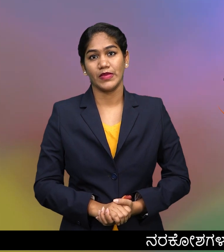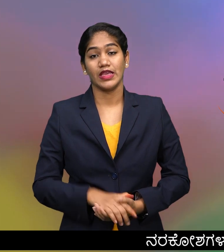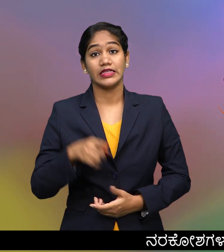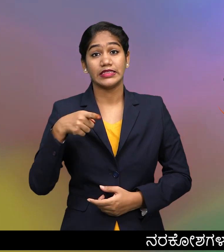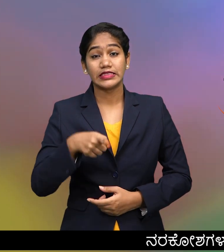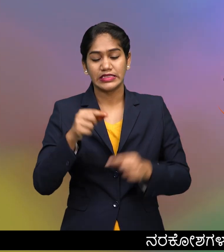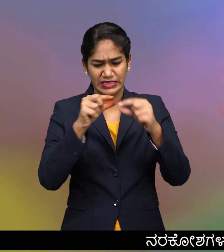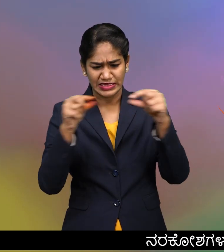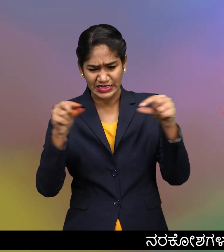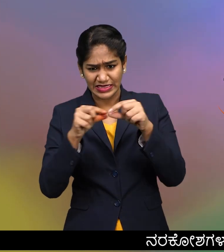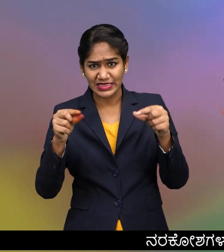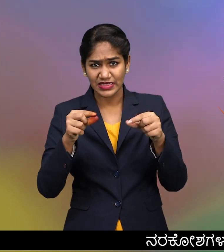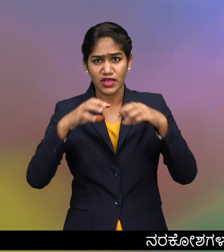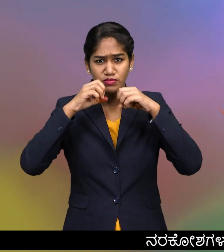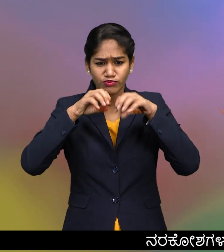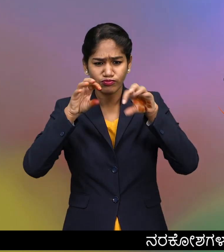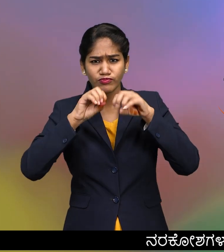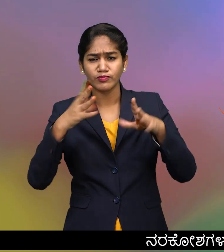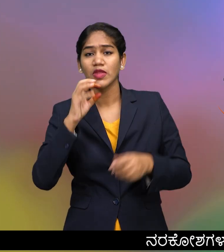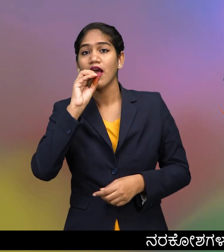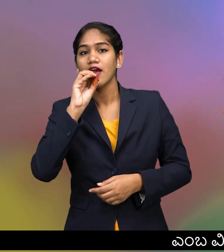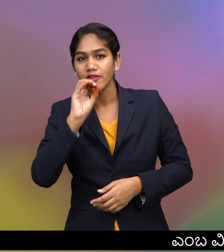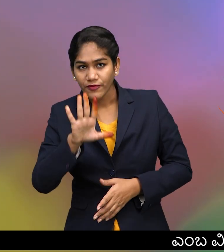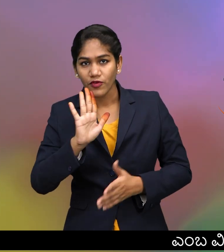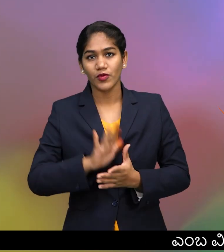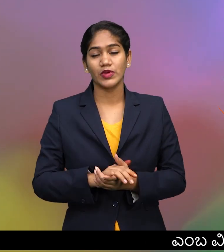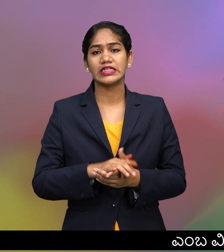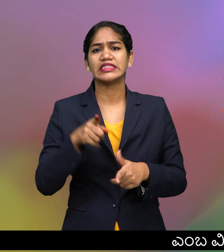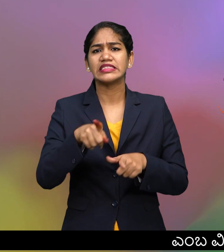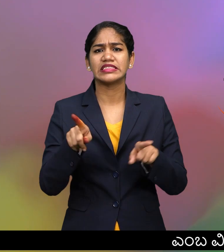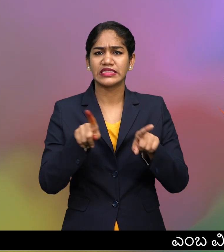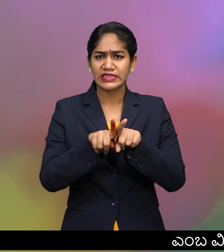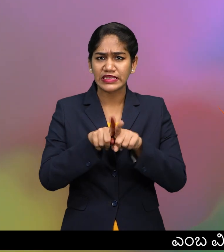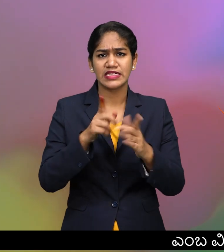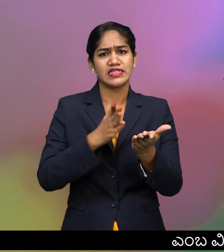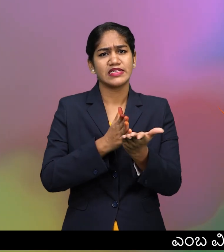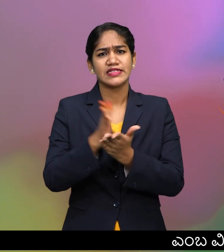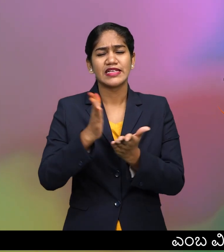ನರಕೋಶಗಳು ನರ ಪ್ರಚೋದನೆಗಳು ಎಂಬ ವಿದ್ಯುತ್ ಸಂಕೇತಗಳ